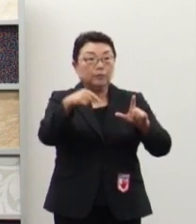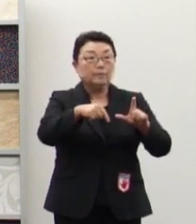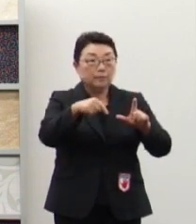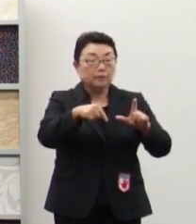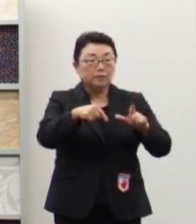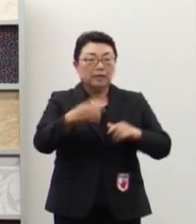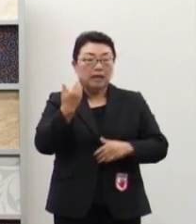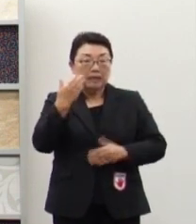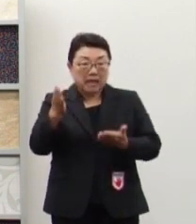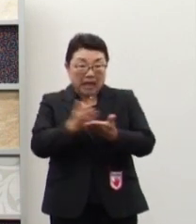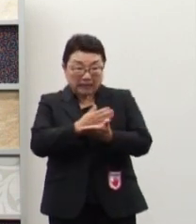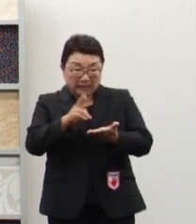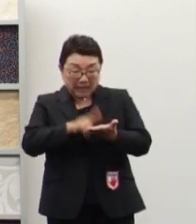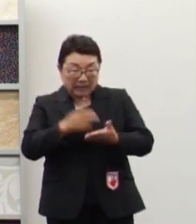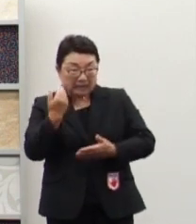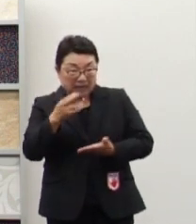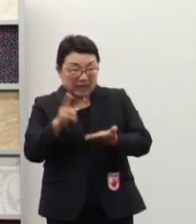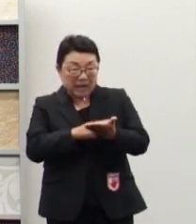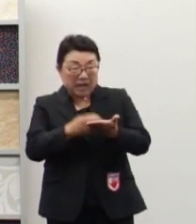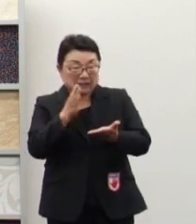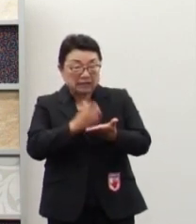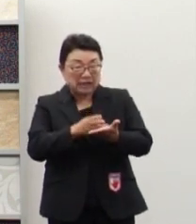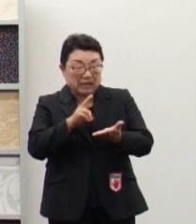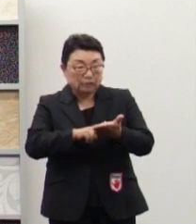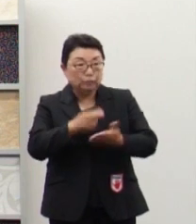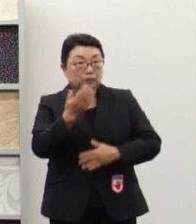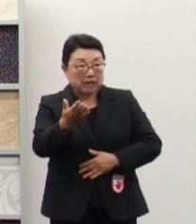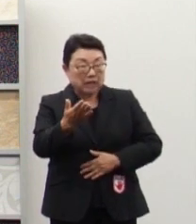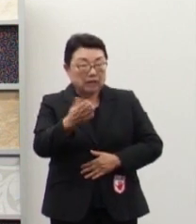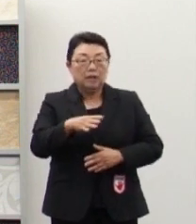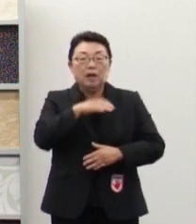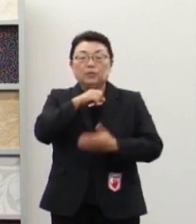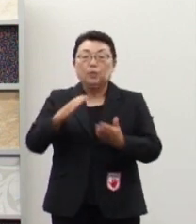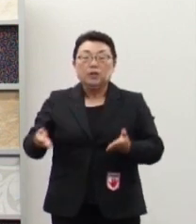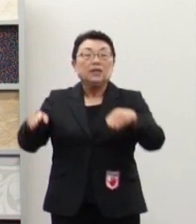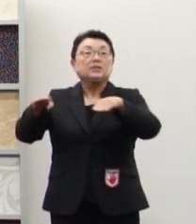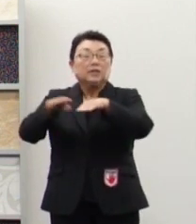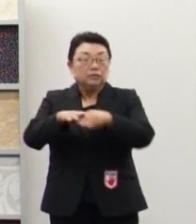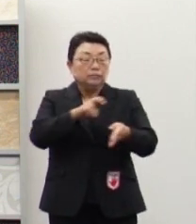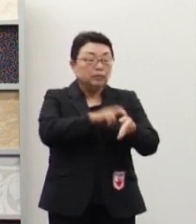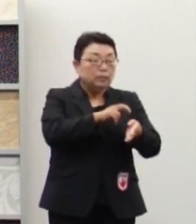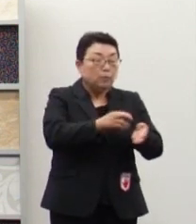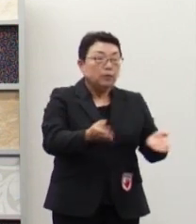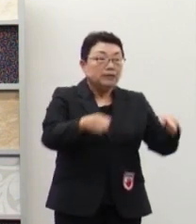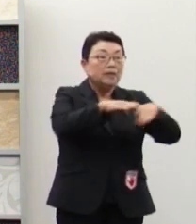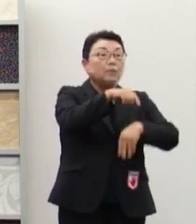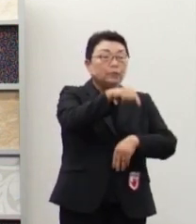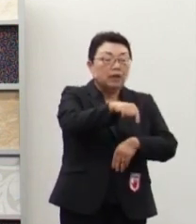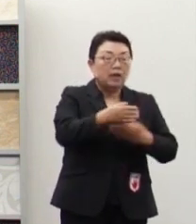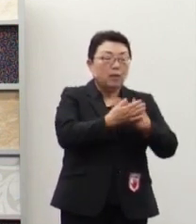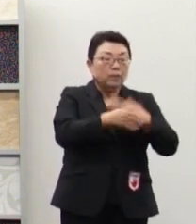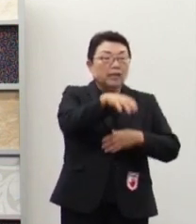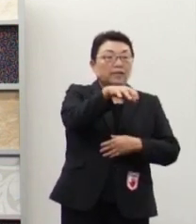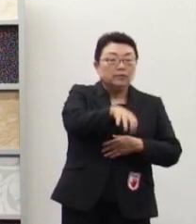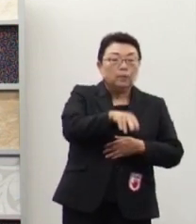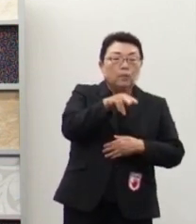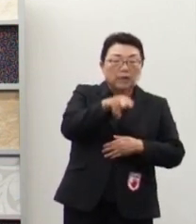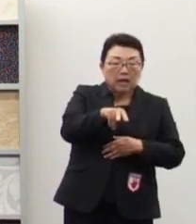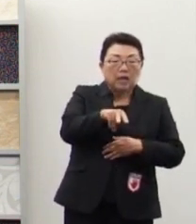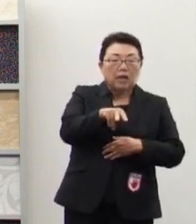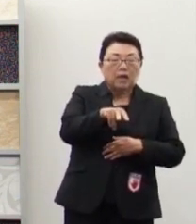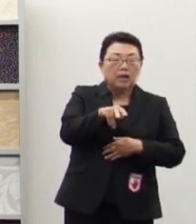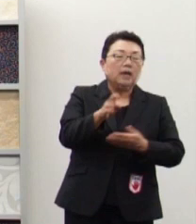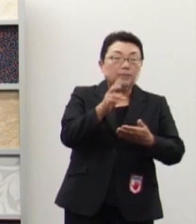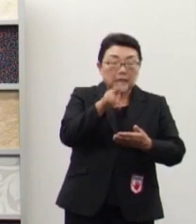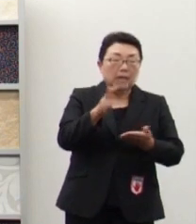それを誰が判断するかという問題で、高齢者施設あるいは医療機関に関しましては保健所が、しっかり介